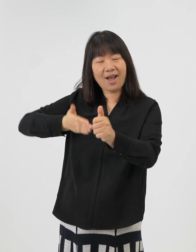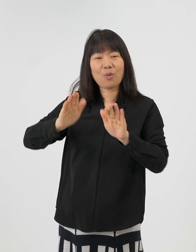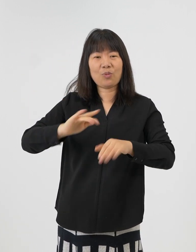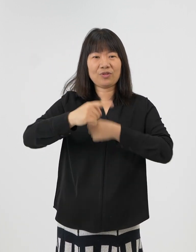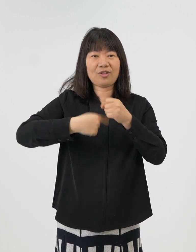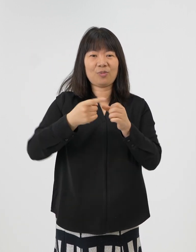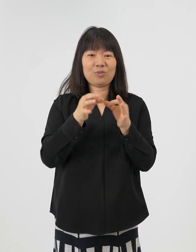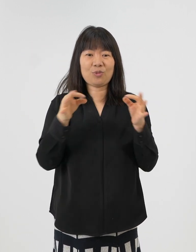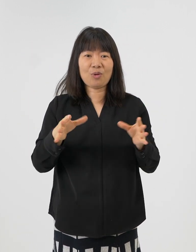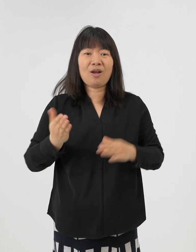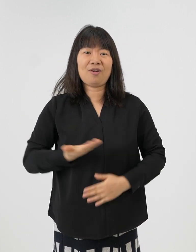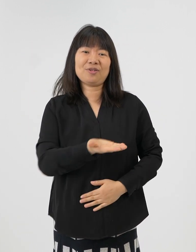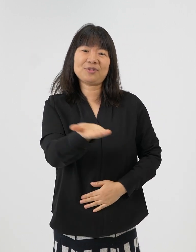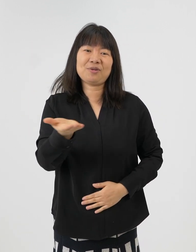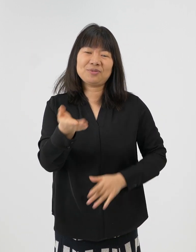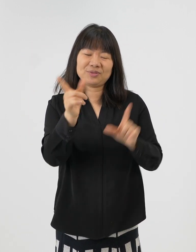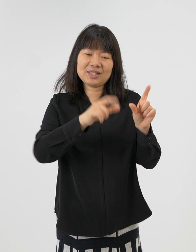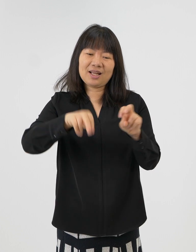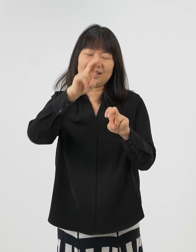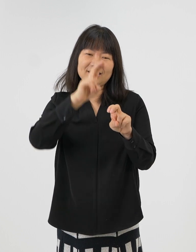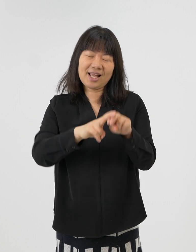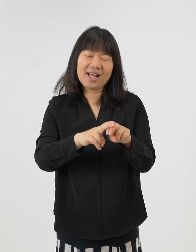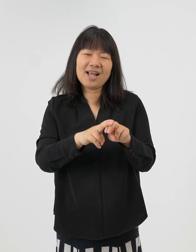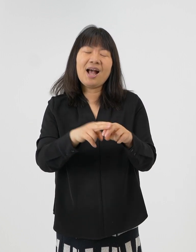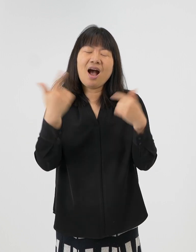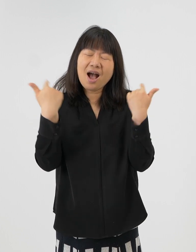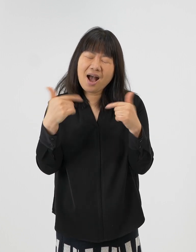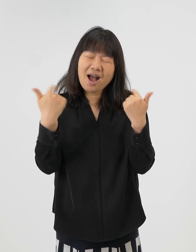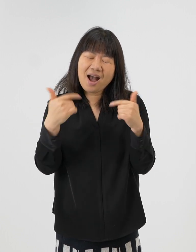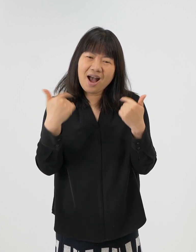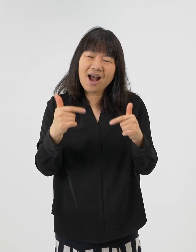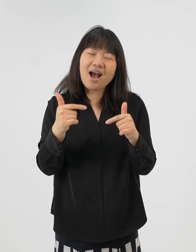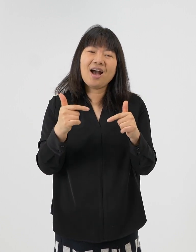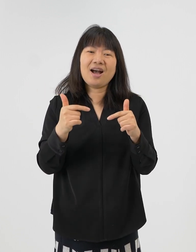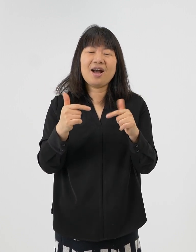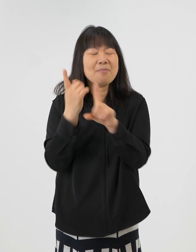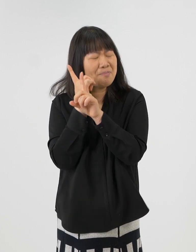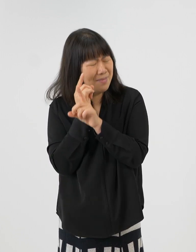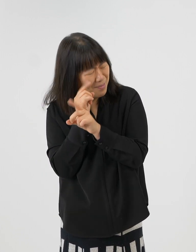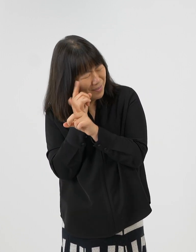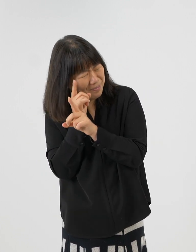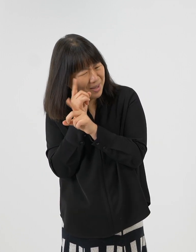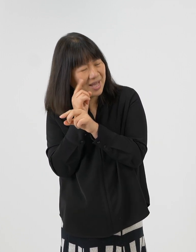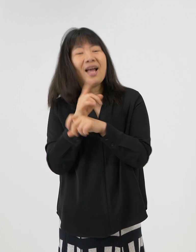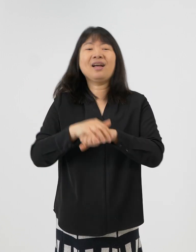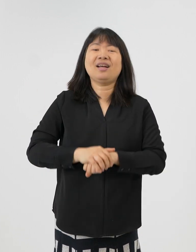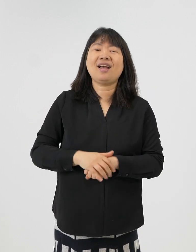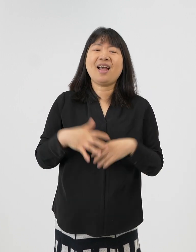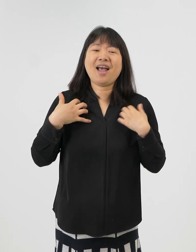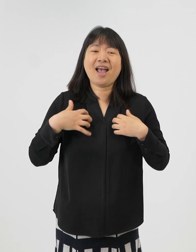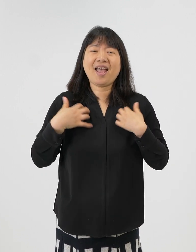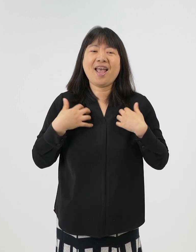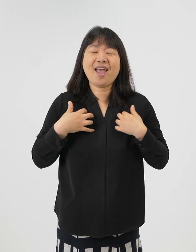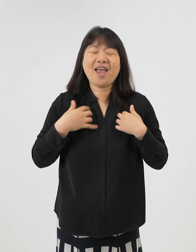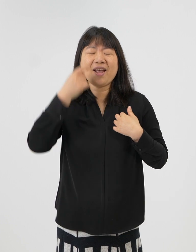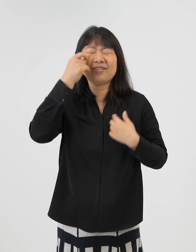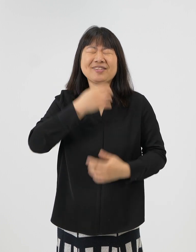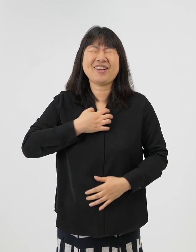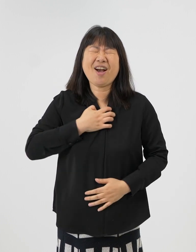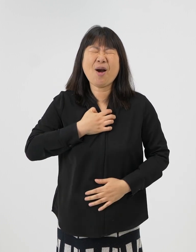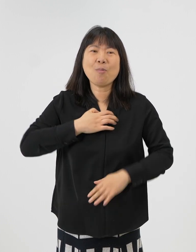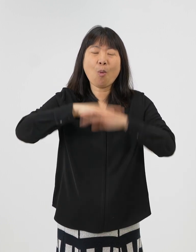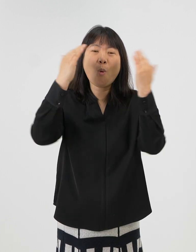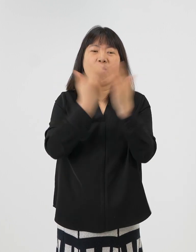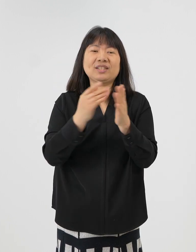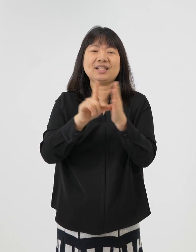동안 여러분 삶의 자리에 항상 주야로 희노애락 속에 무슨